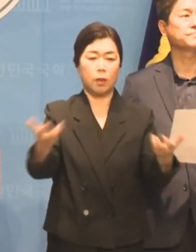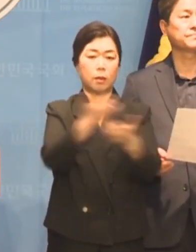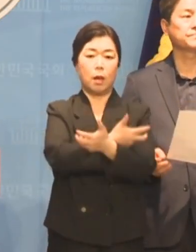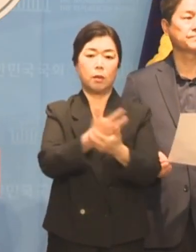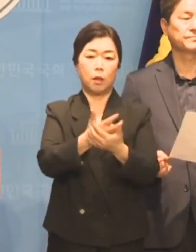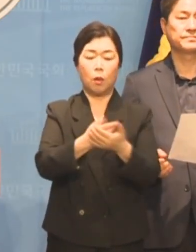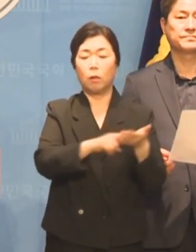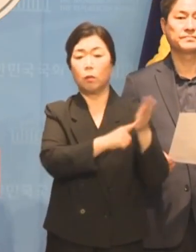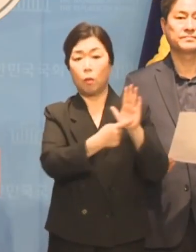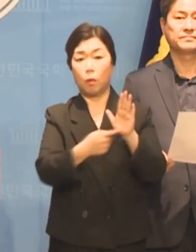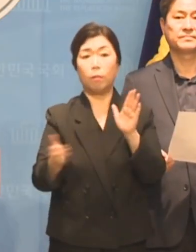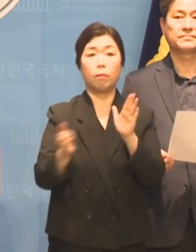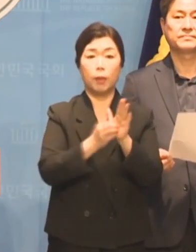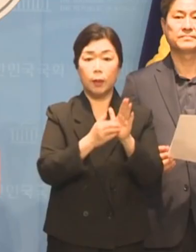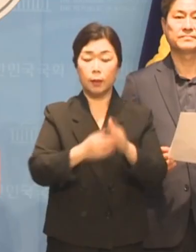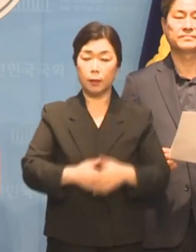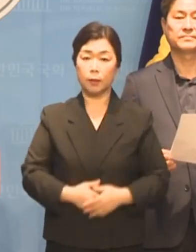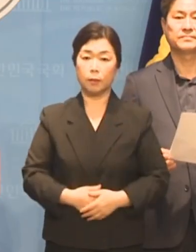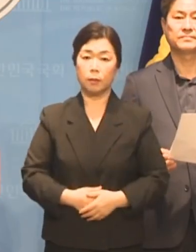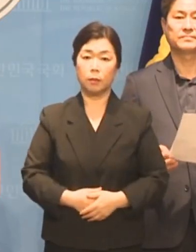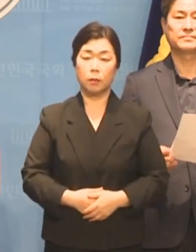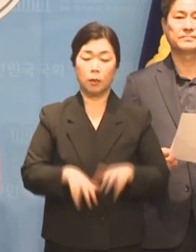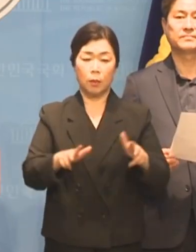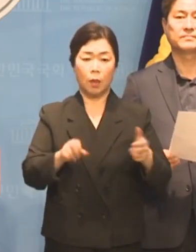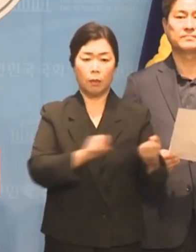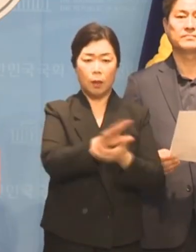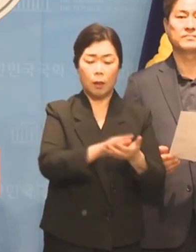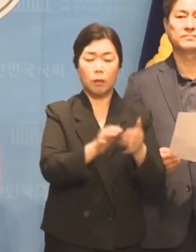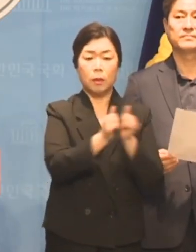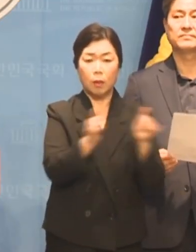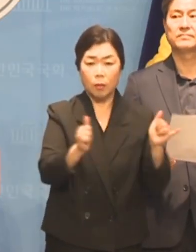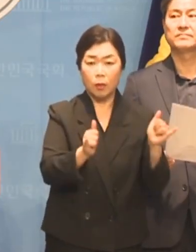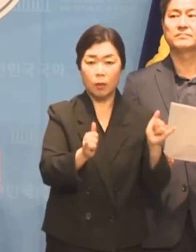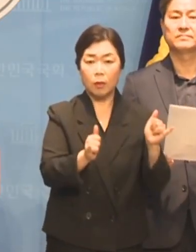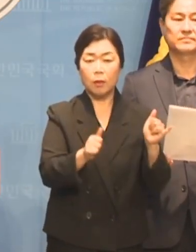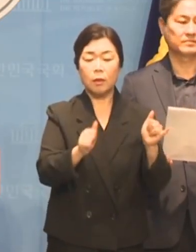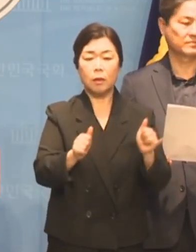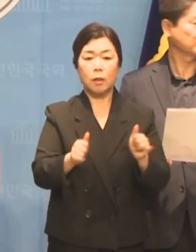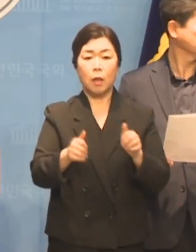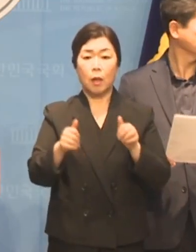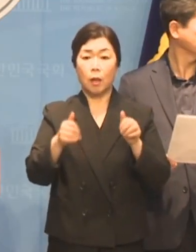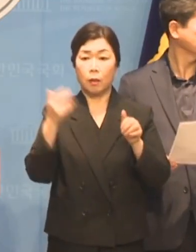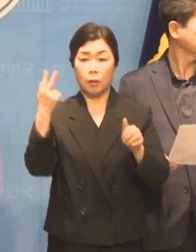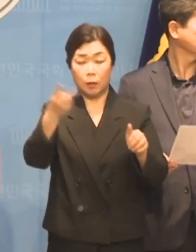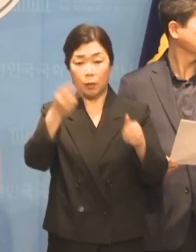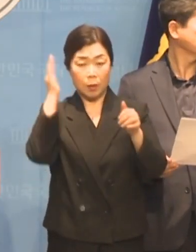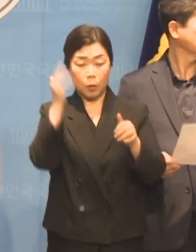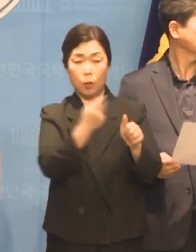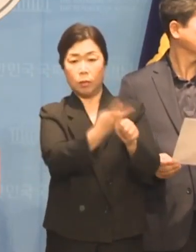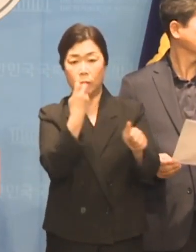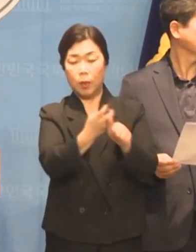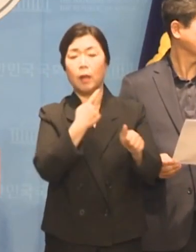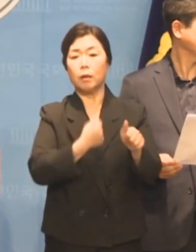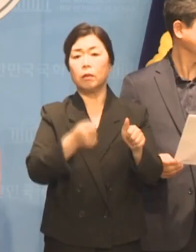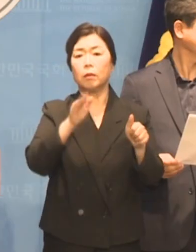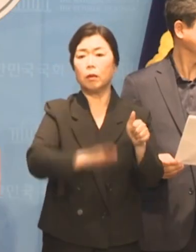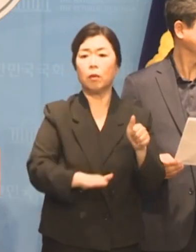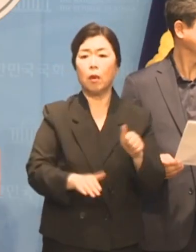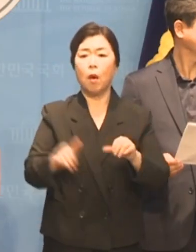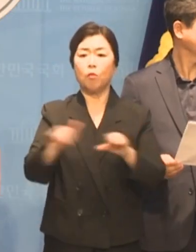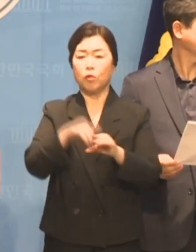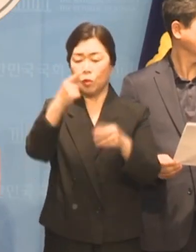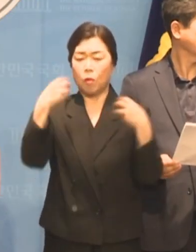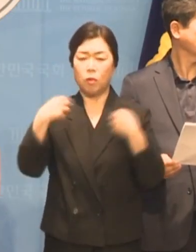통보를 내렸다고 합니다. 여전히 내란 세력에 대한 헌재 파면 판결에도 전 정권에 대한 탄압이 끝나지